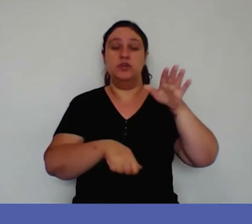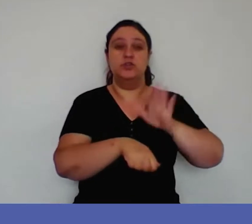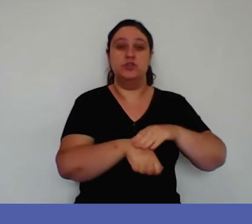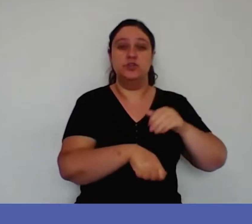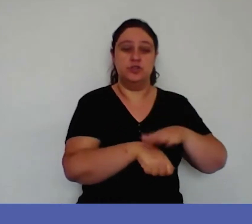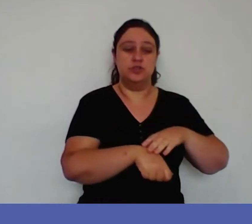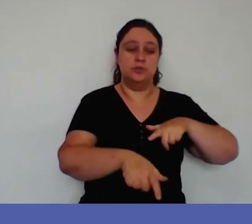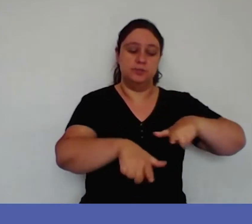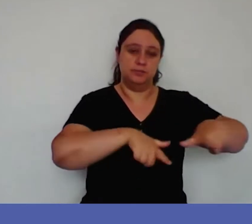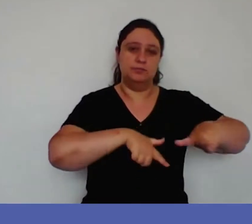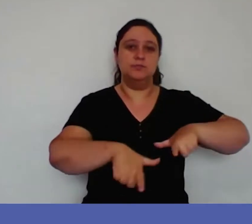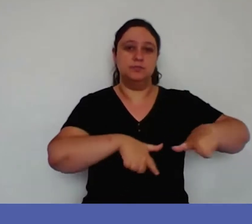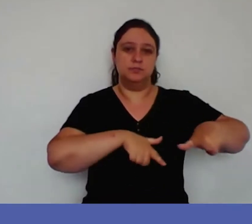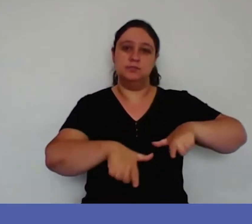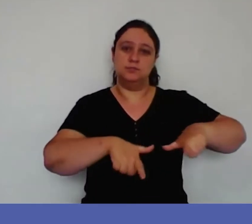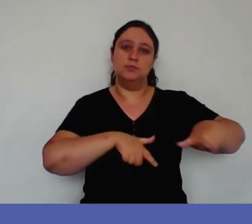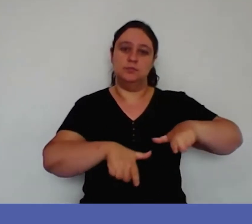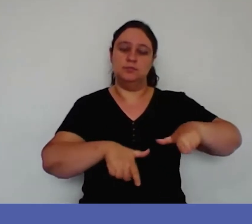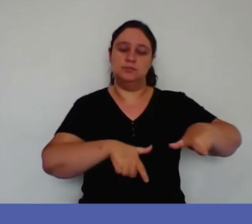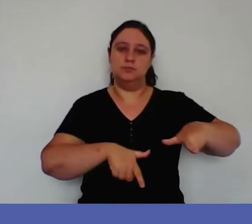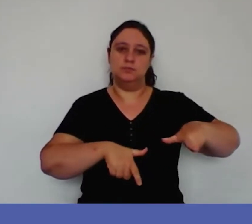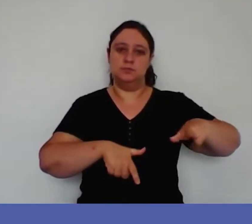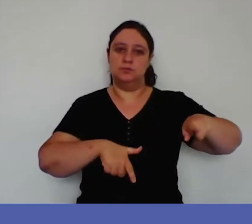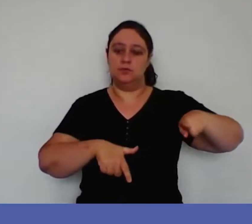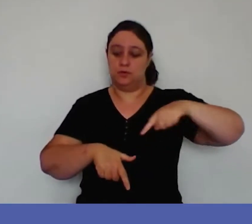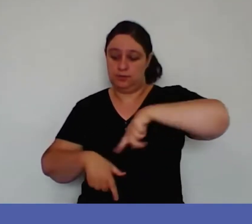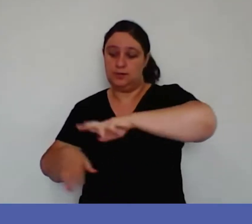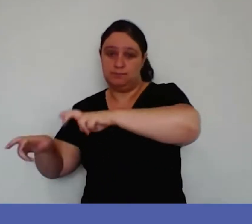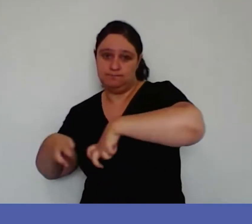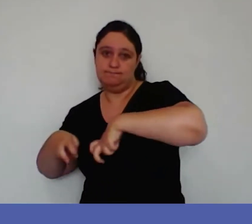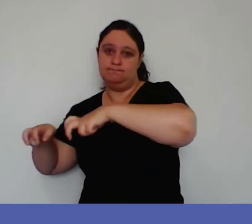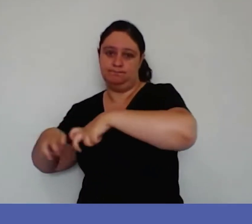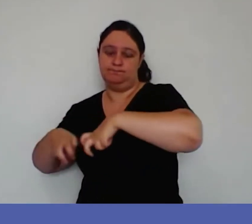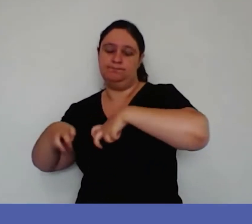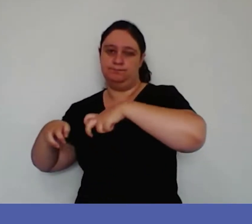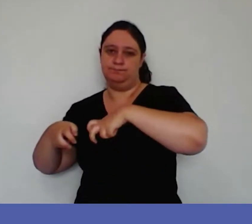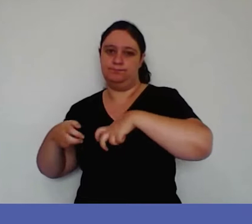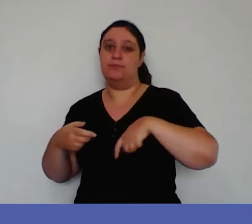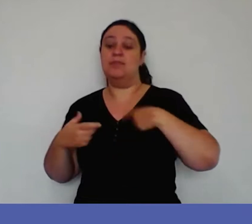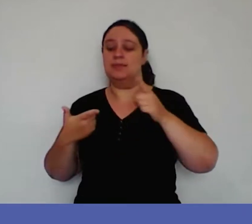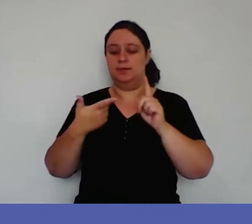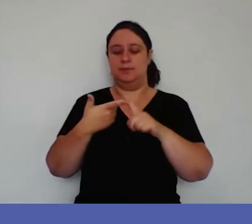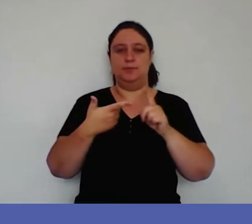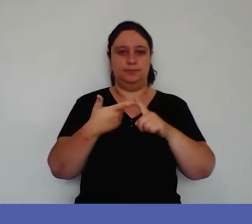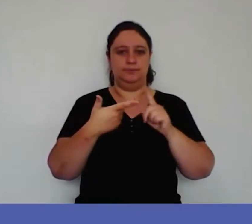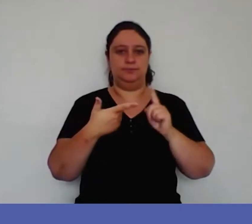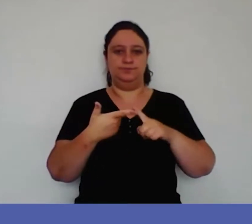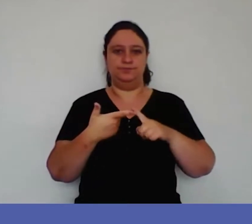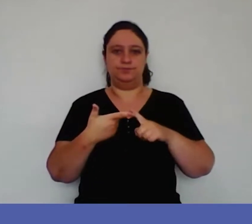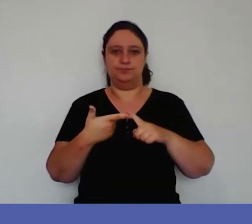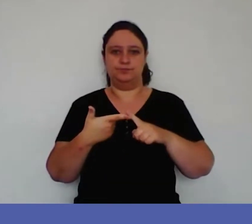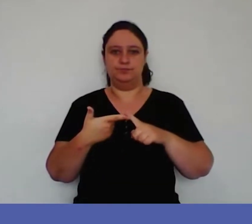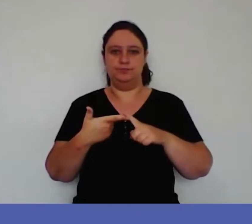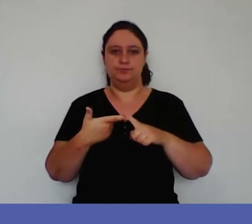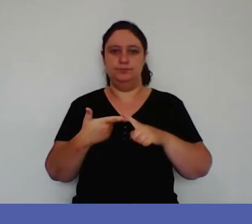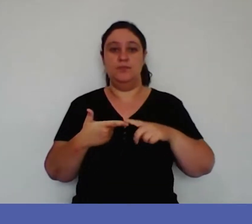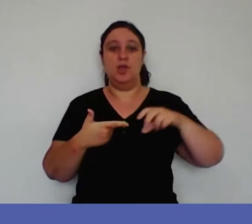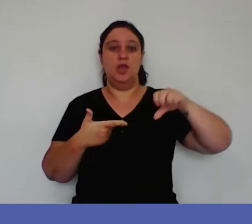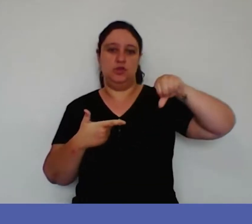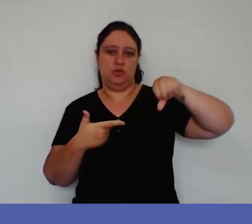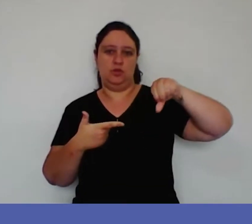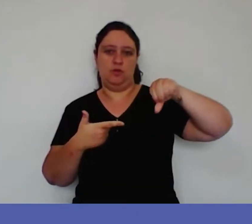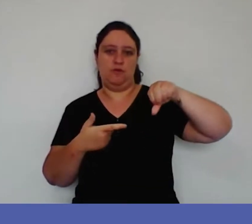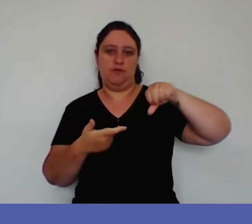convida os primeiros trabalhadores para trabalhar. Aí na hora terceira, que seria às 9 horas da manhã,